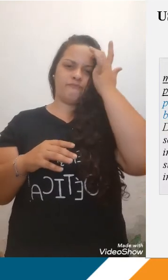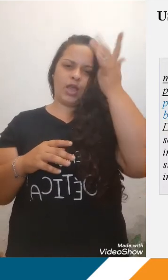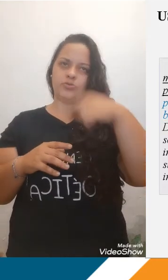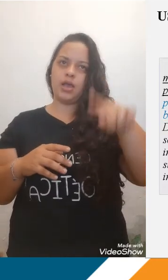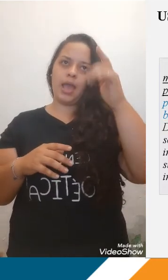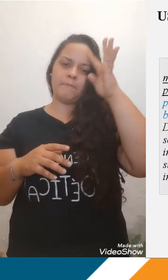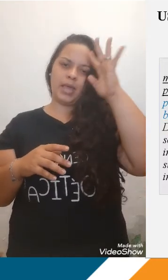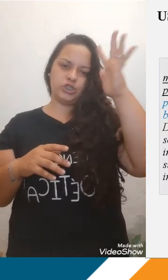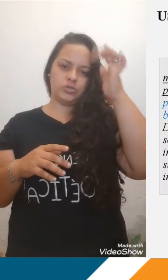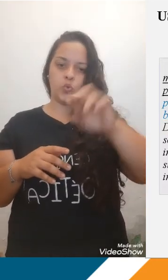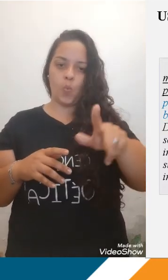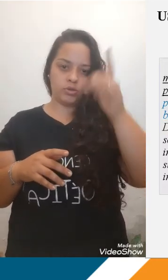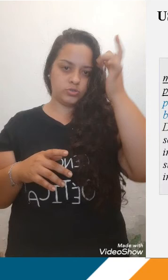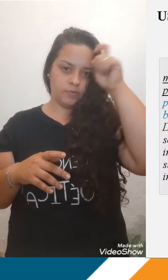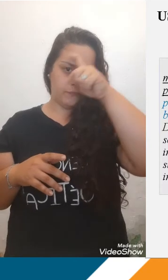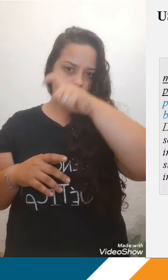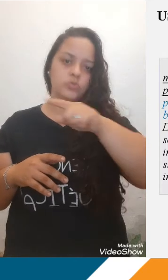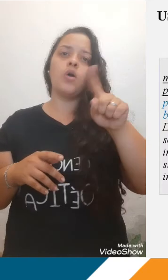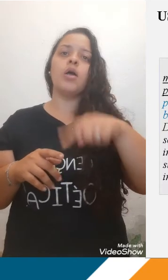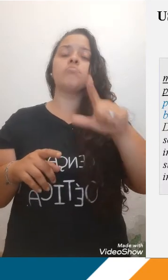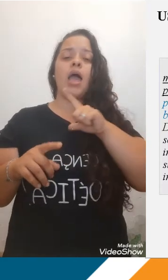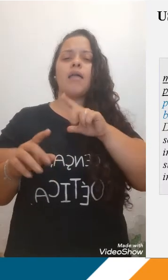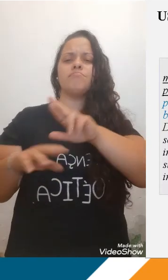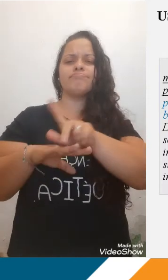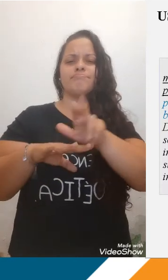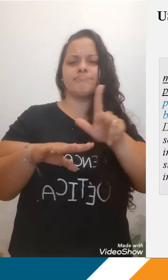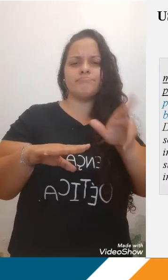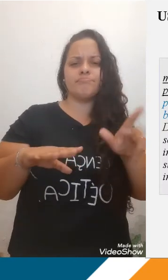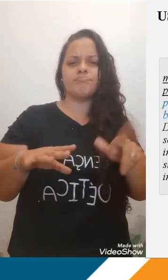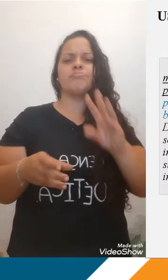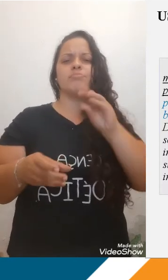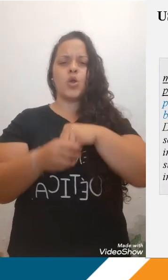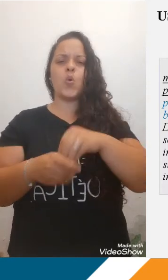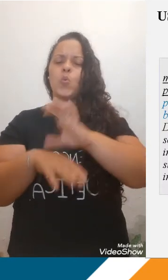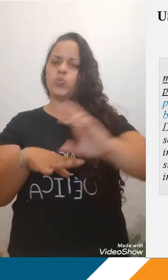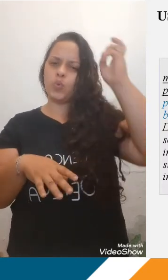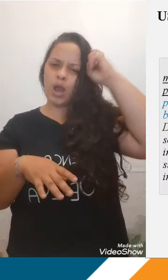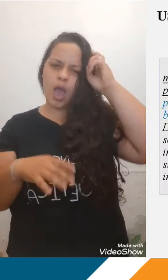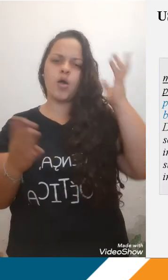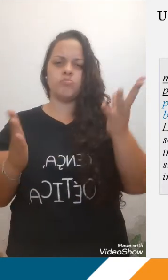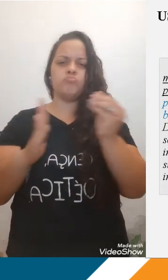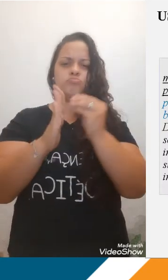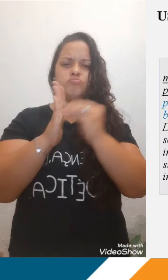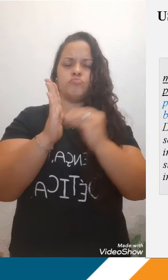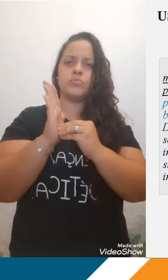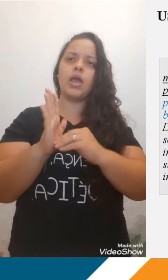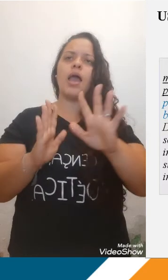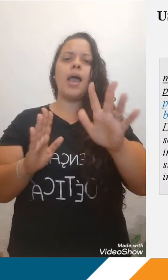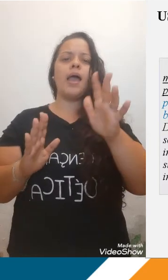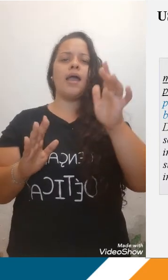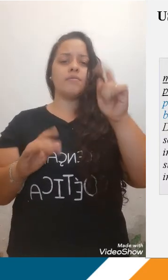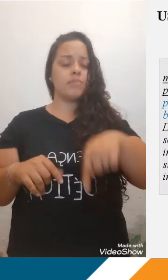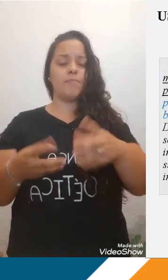parece e que está intimamente relacionado a fenômenos culturais diversos. Então, fiquem mais tranquilos, porque muito embora eu tenha terminado